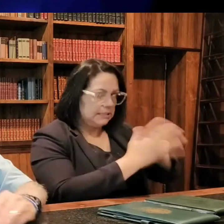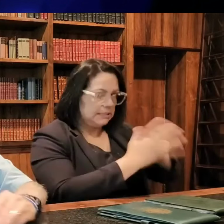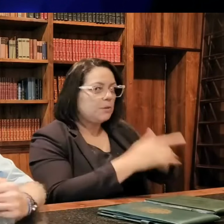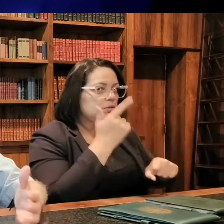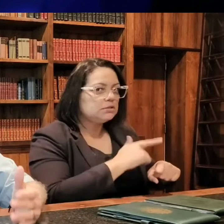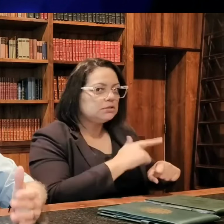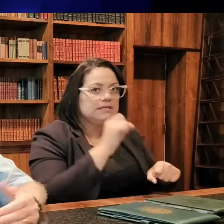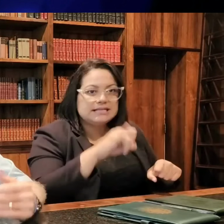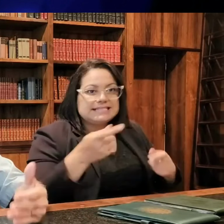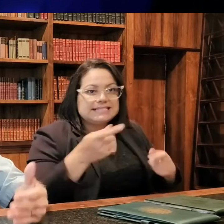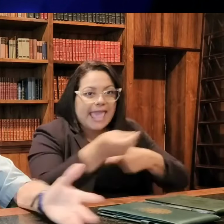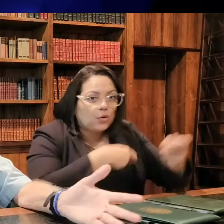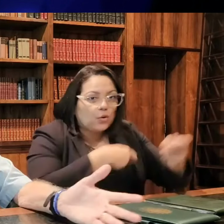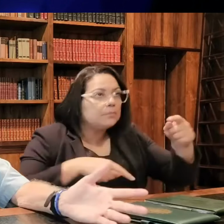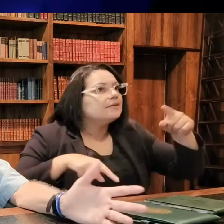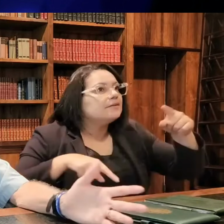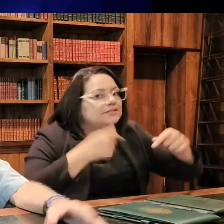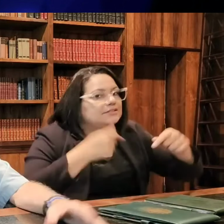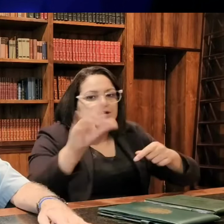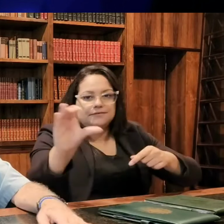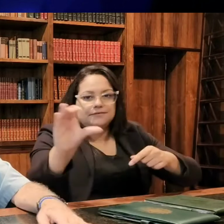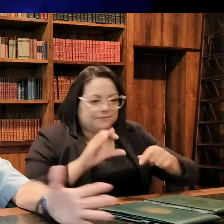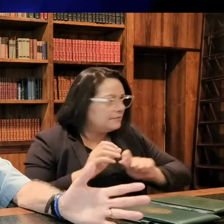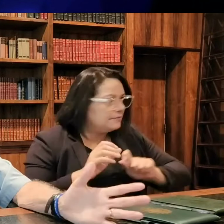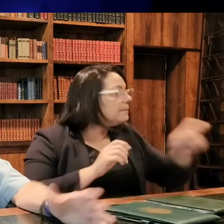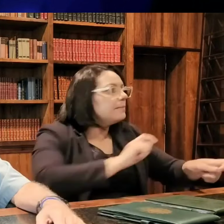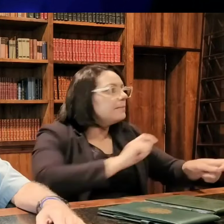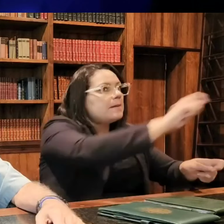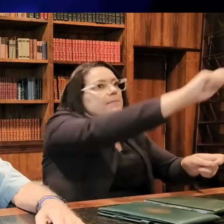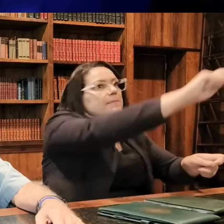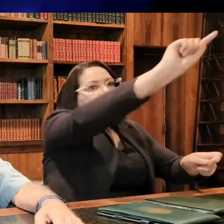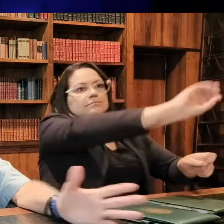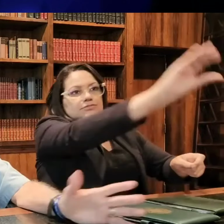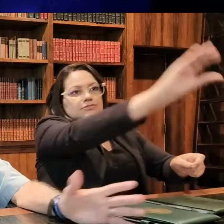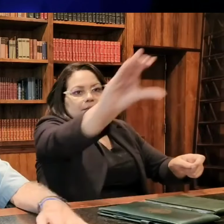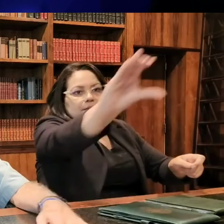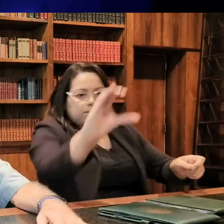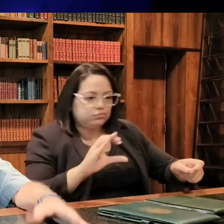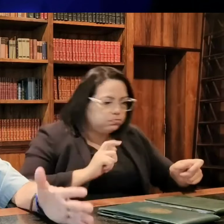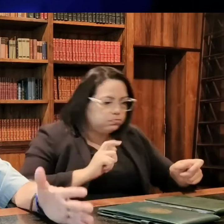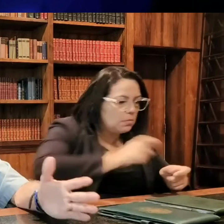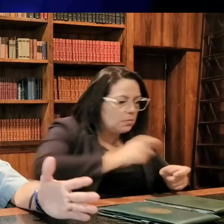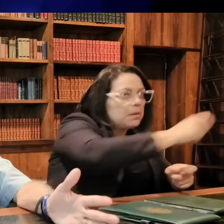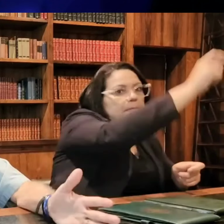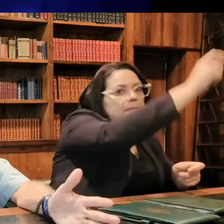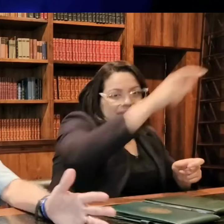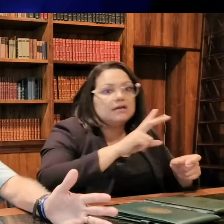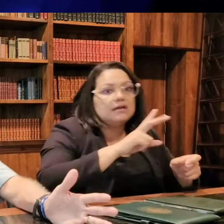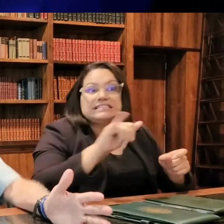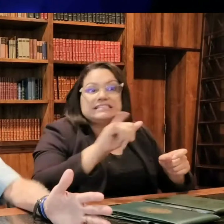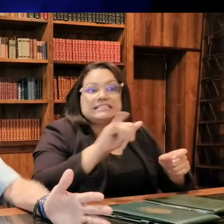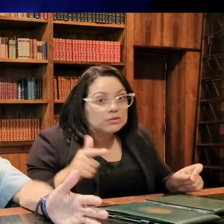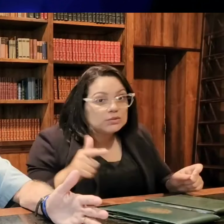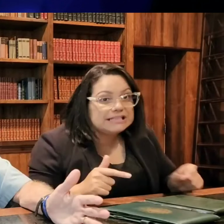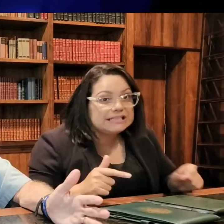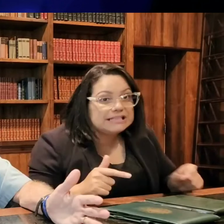Se não rodar a economia, vai faltar recurso para todo mundo vai sofrer, mas tenho certeza,